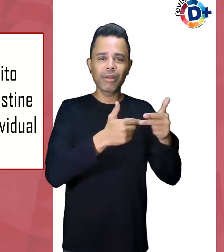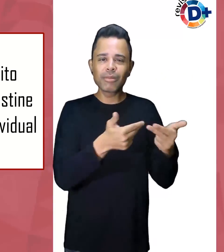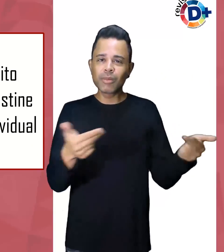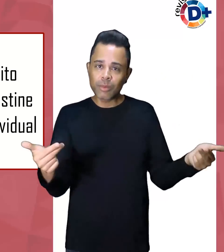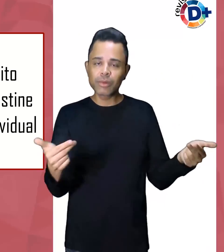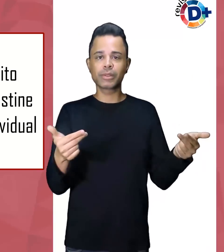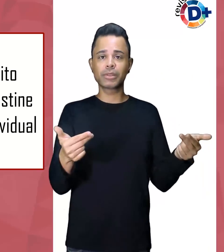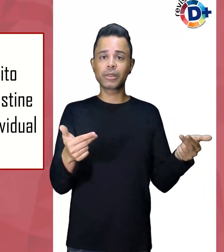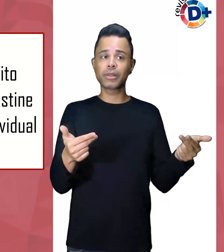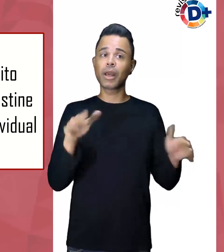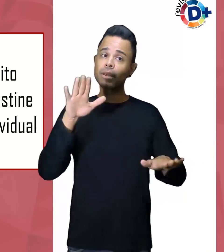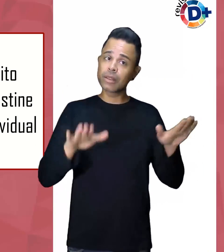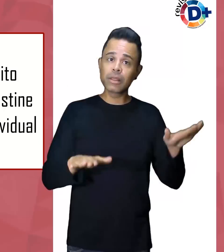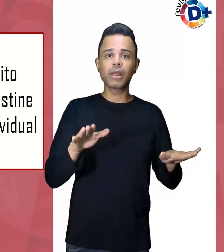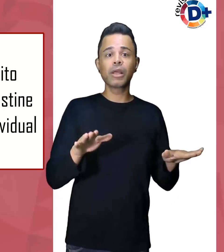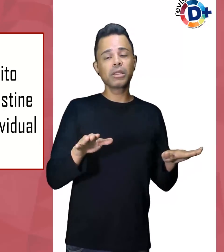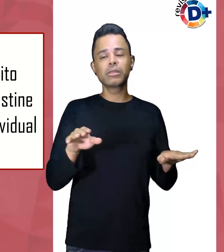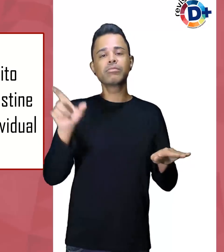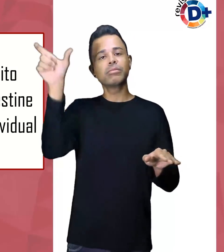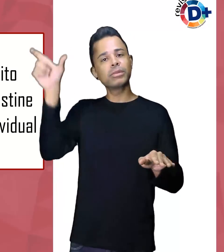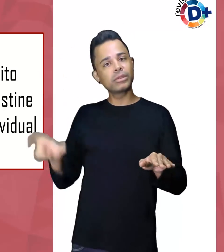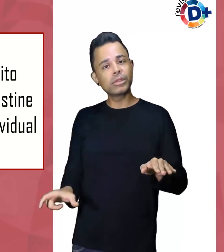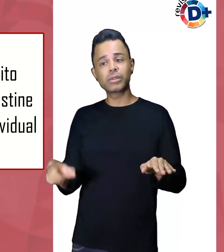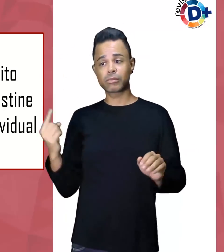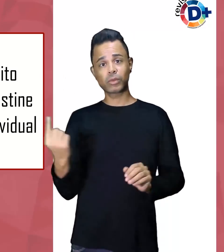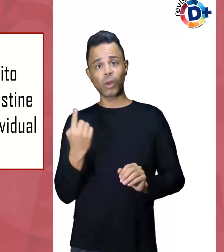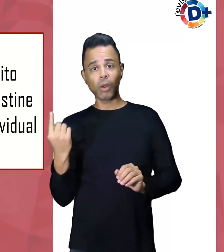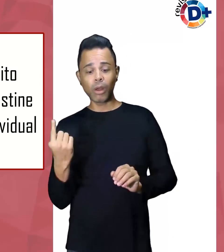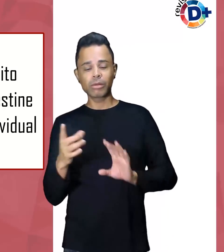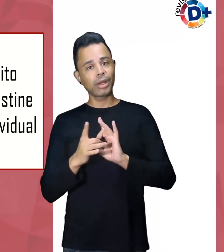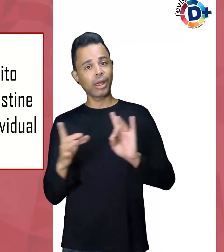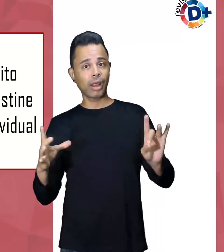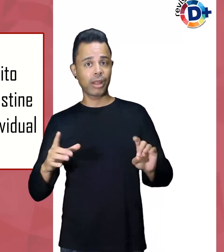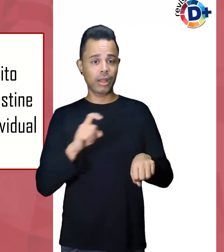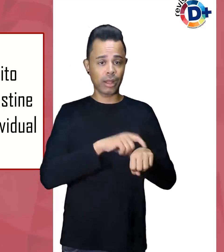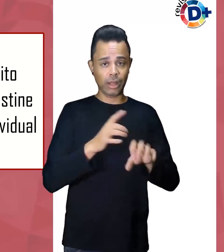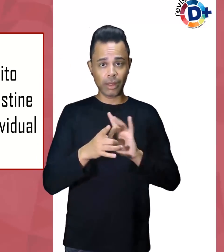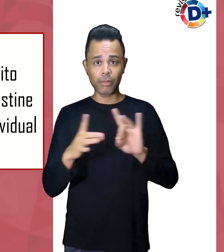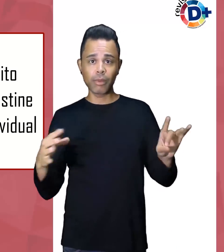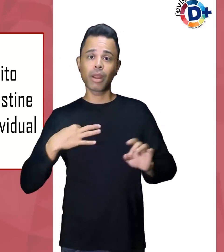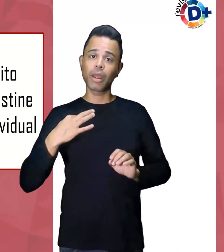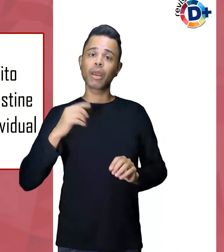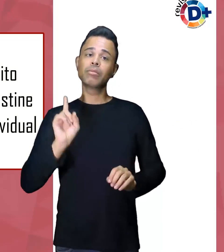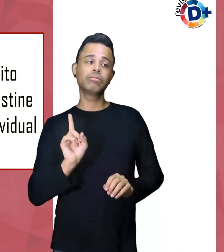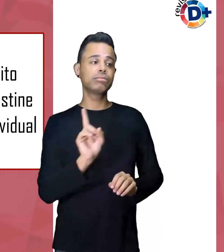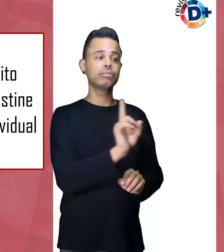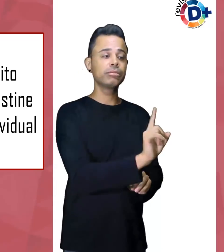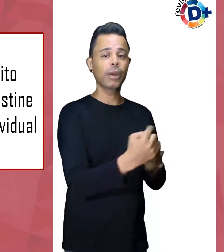Nestes momentos, o TIOS deve ficar à disposição dos alunos surdos para eventuais perguntas. No entanto,